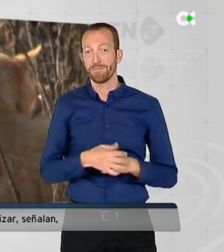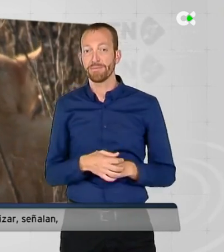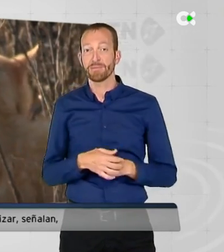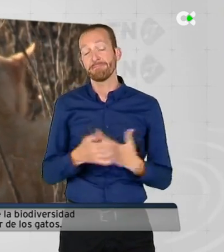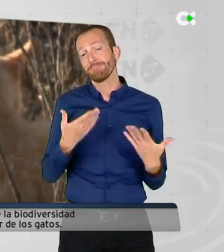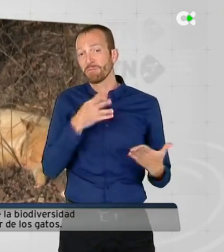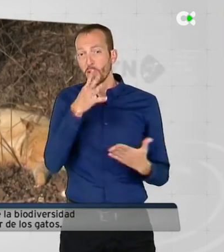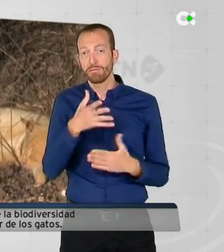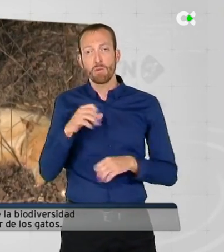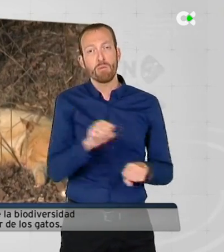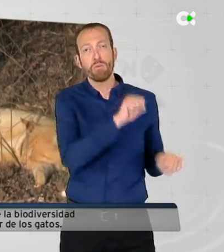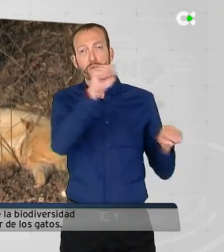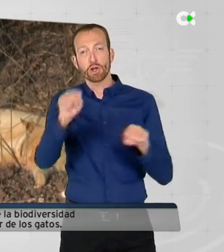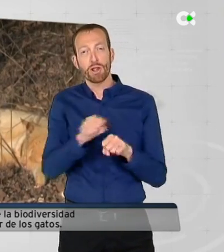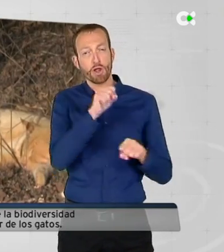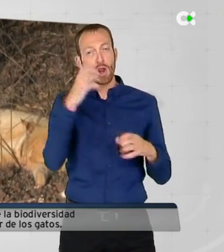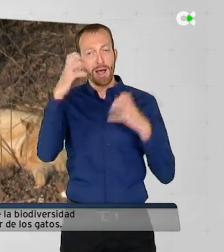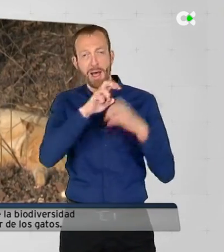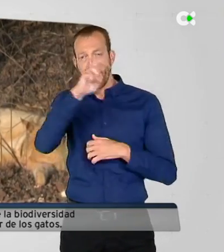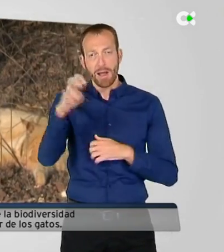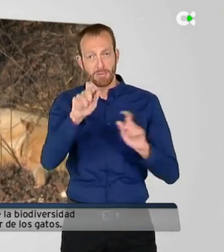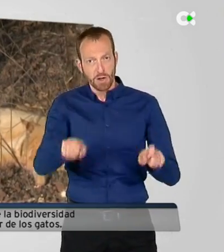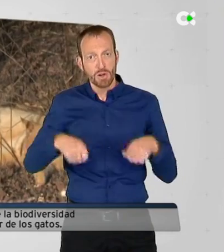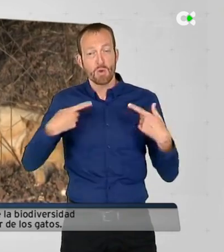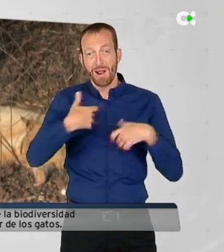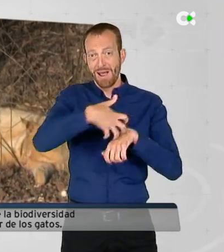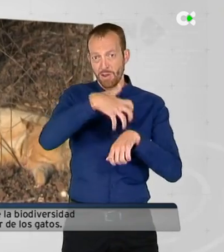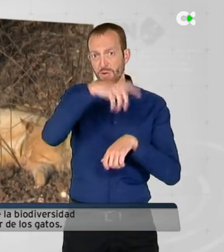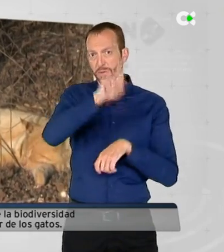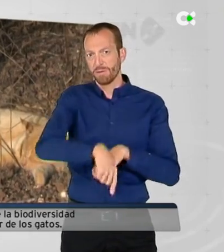señalan la protección de la biodiversidad y el bienestar de los gatos.